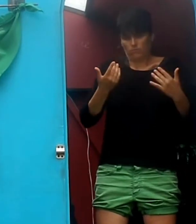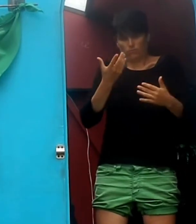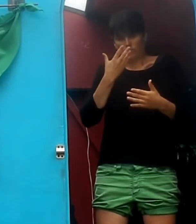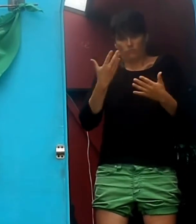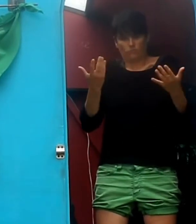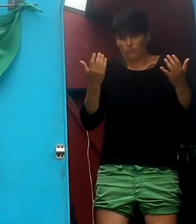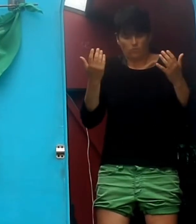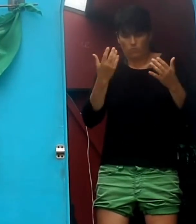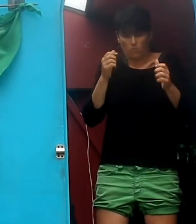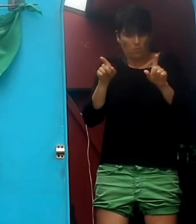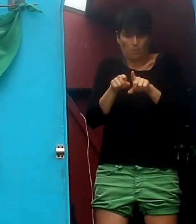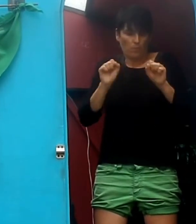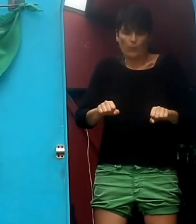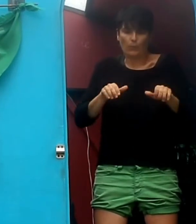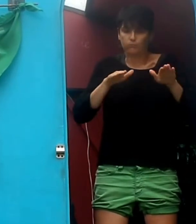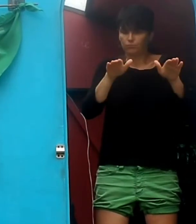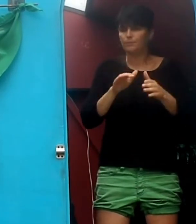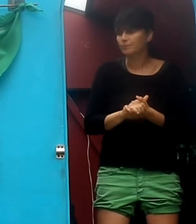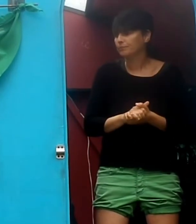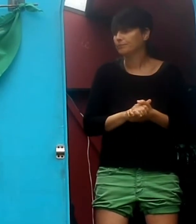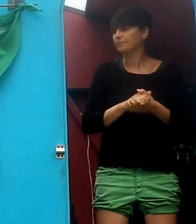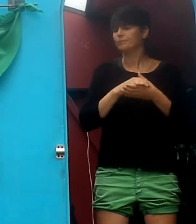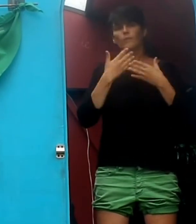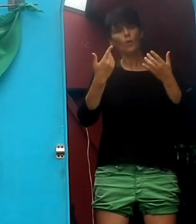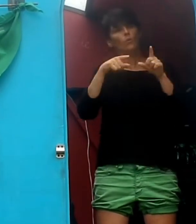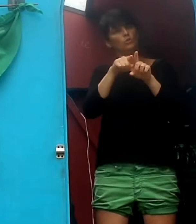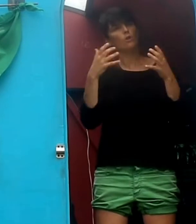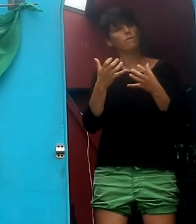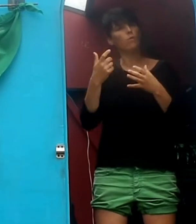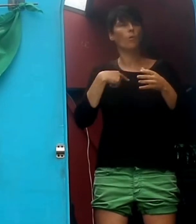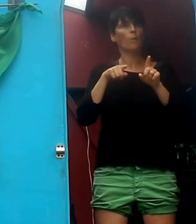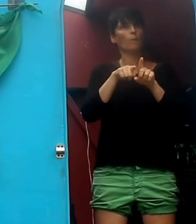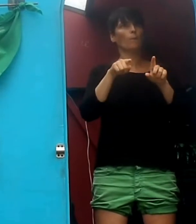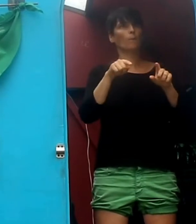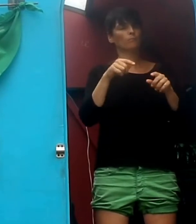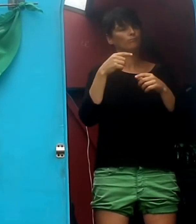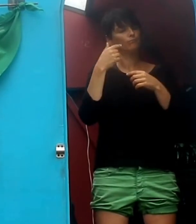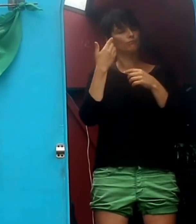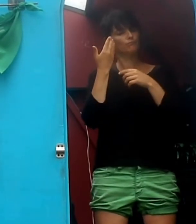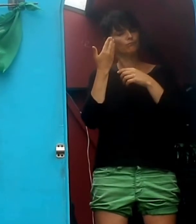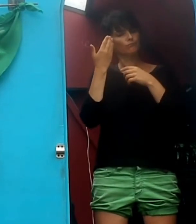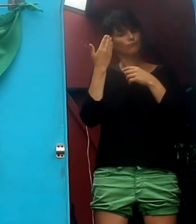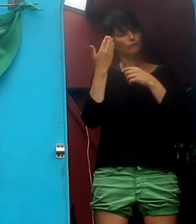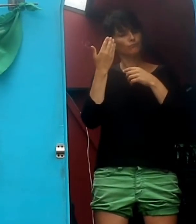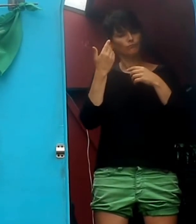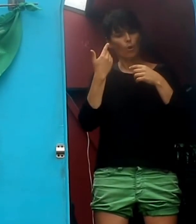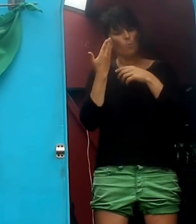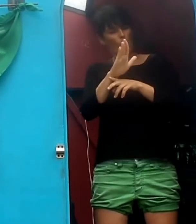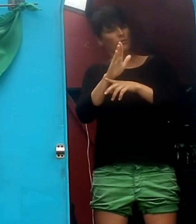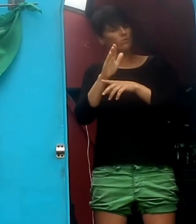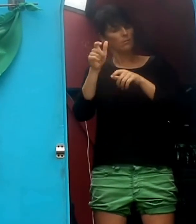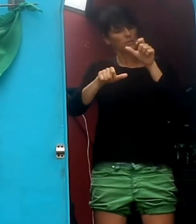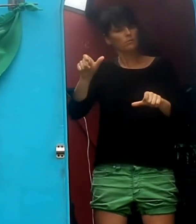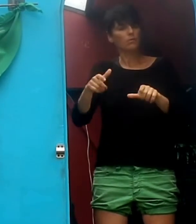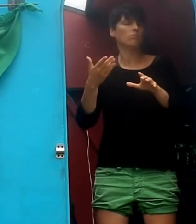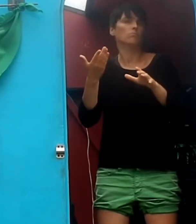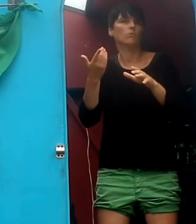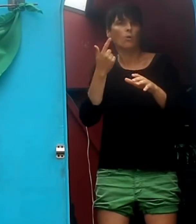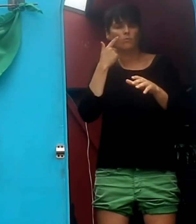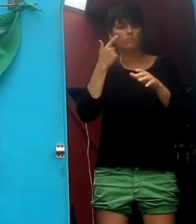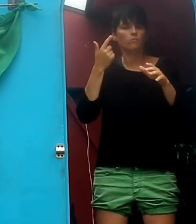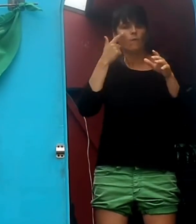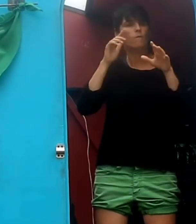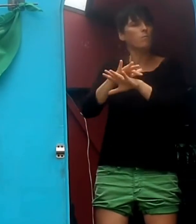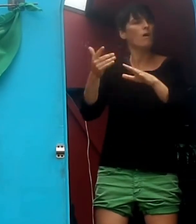Aussi dans ce qu'elles ont pu faire, la ligne Aborto Libre de visibilisation des minorités ou des gens qui sont invisibilisés, elles